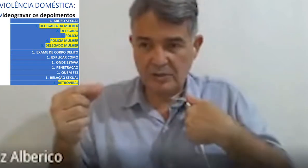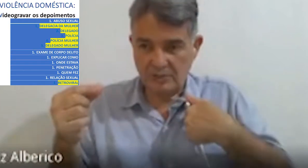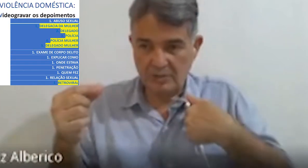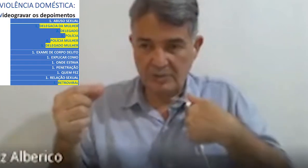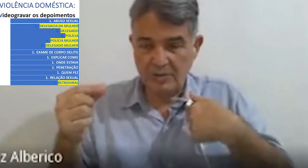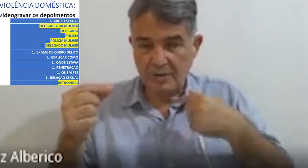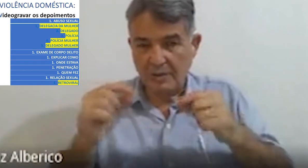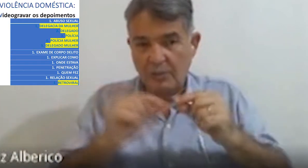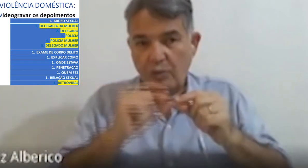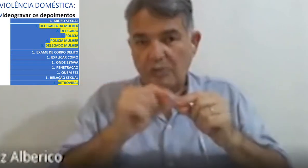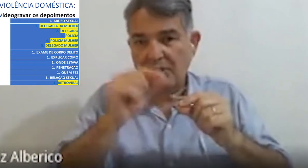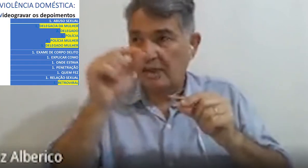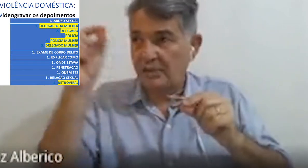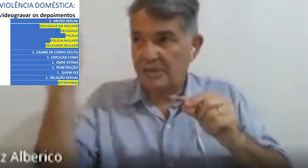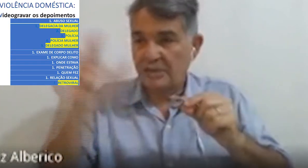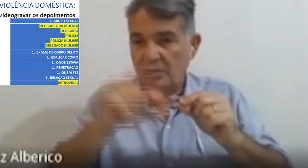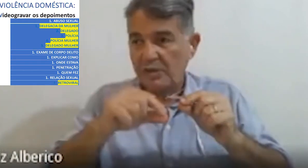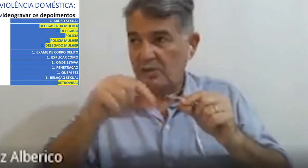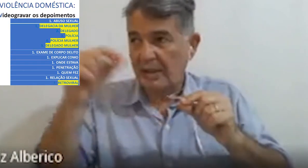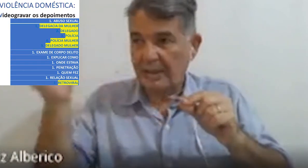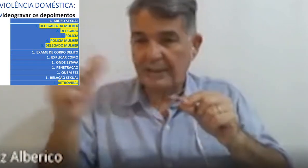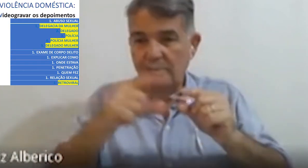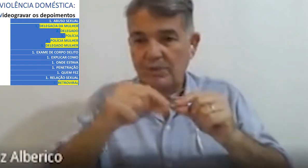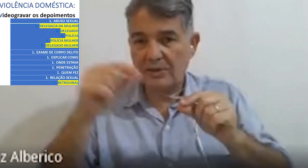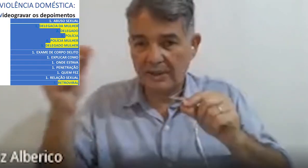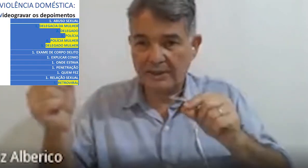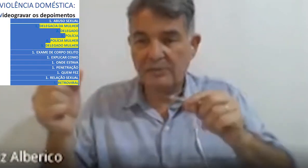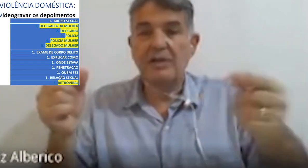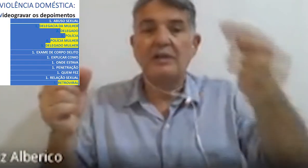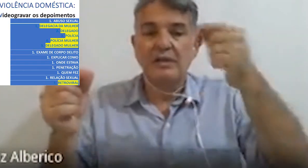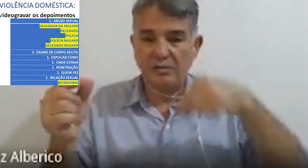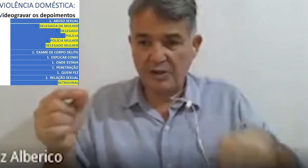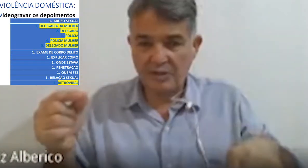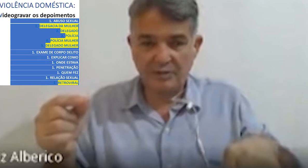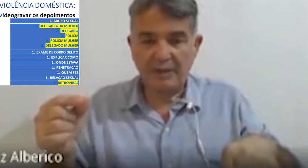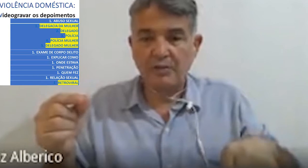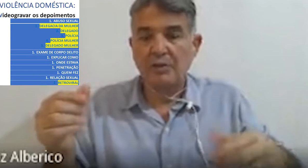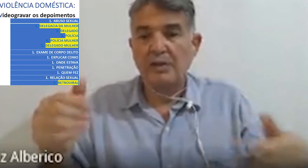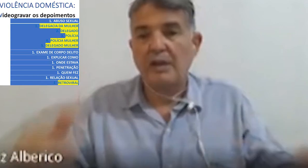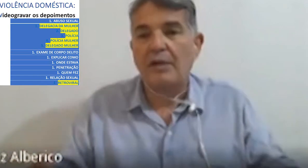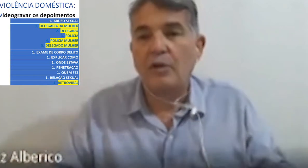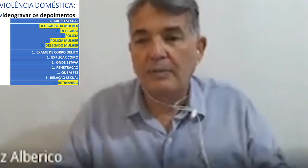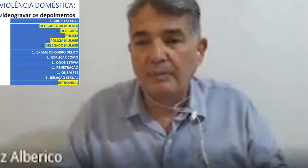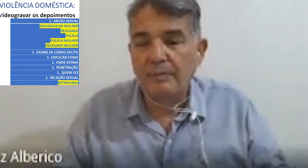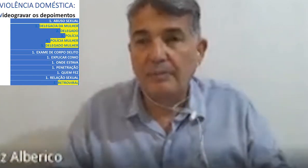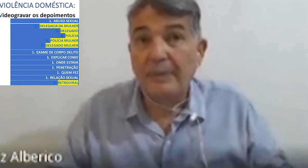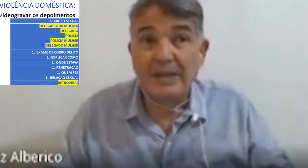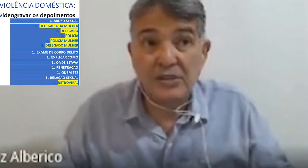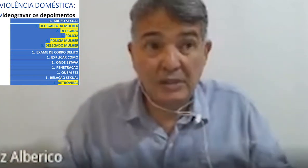dedução, por conta de ter acontecido isso, ter relatado isso, vias de fato. Agora, preste atenção,